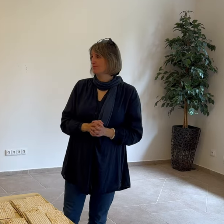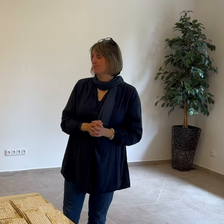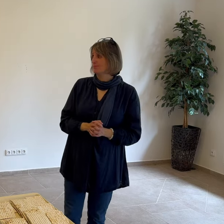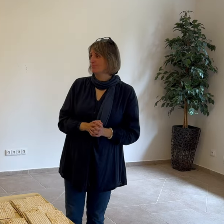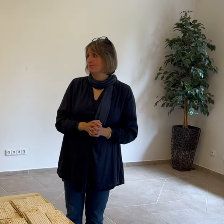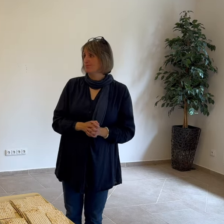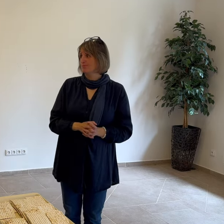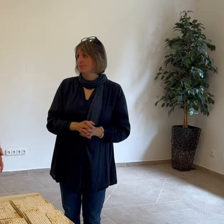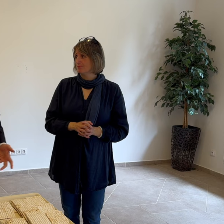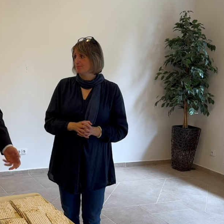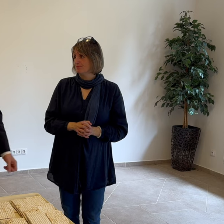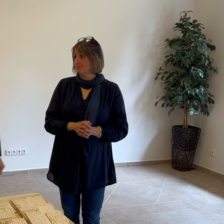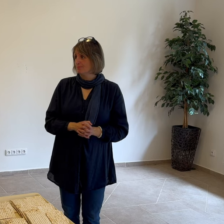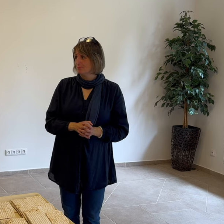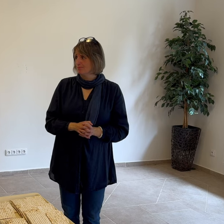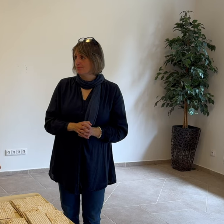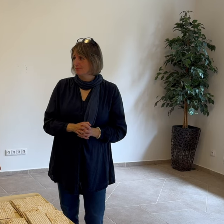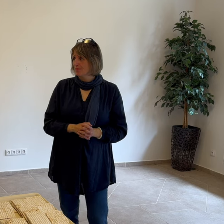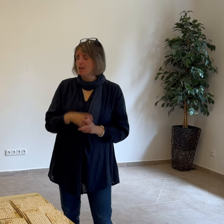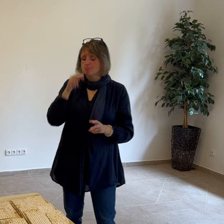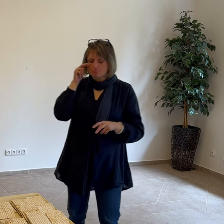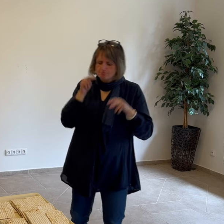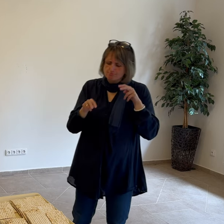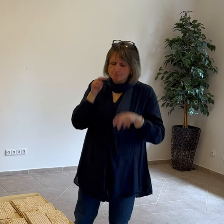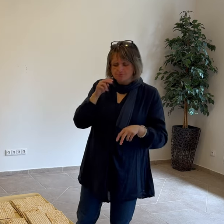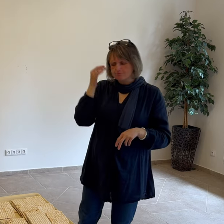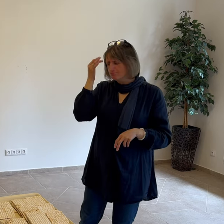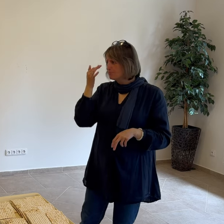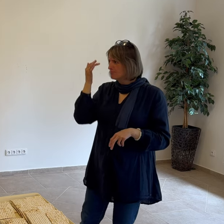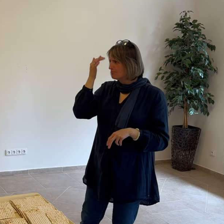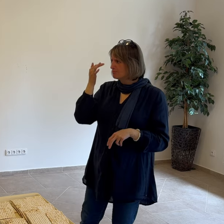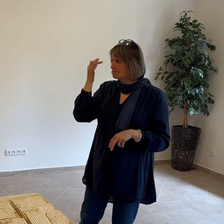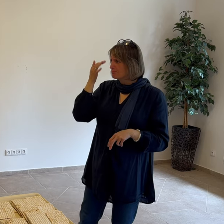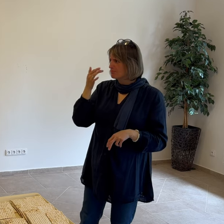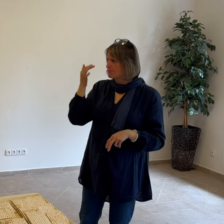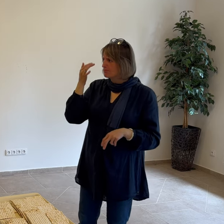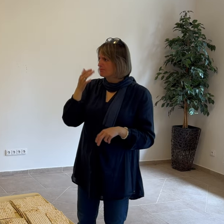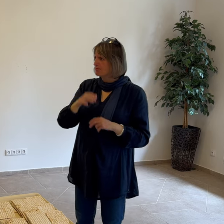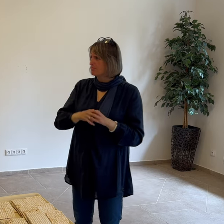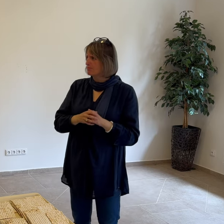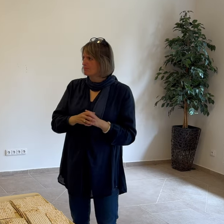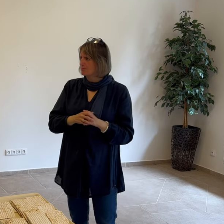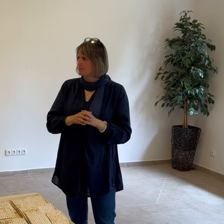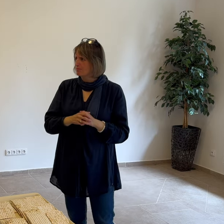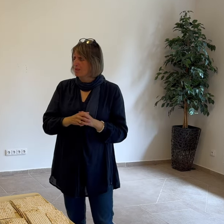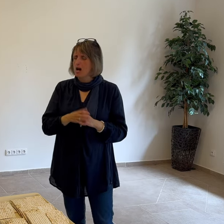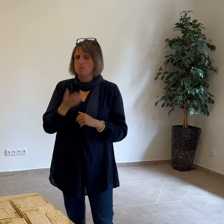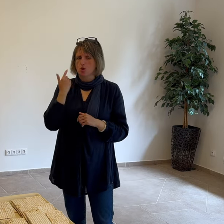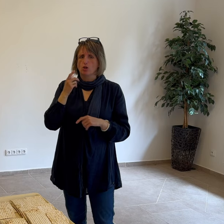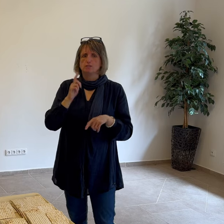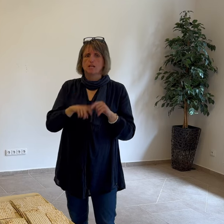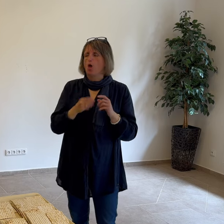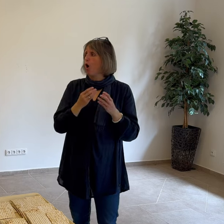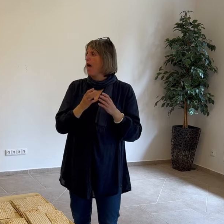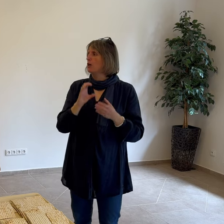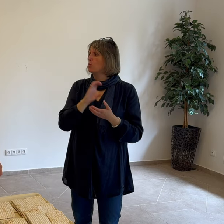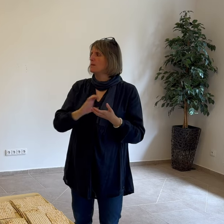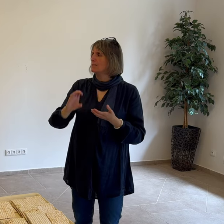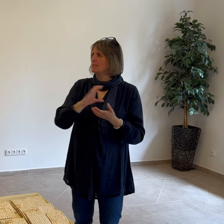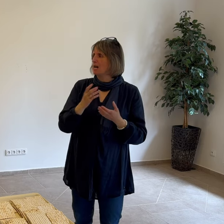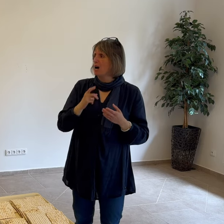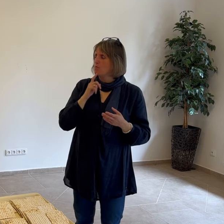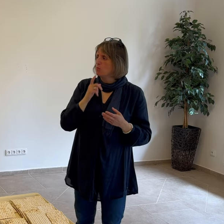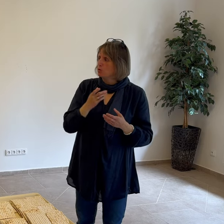Kristova kolikrát jsem nad tím uvažoval Bylo nám to líto Měli jsme ekumenickou bohoslužbu Já jsem tam